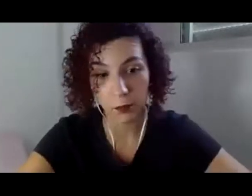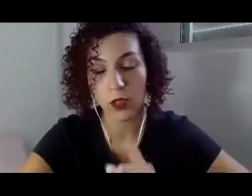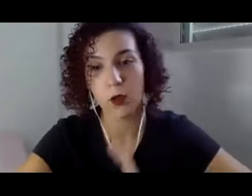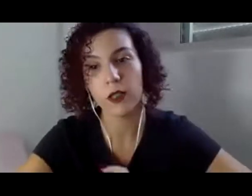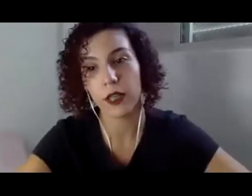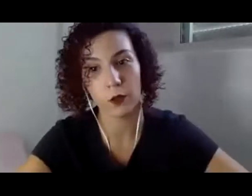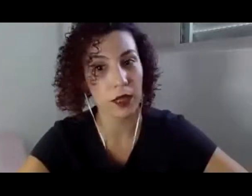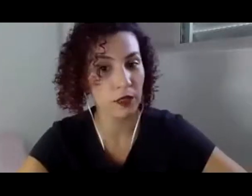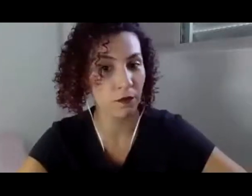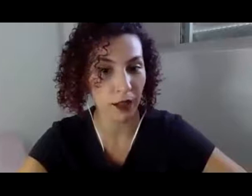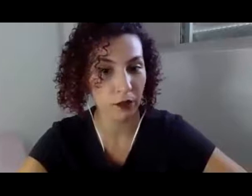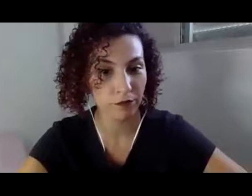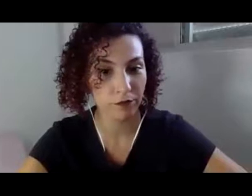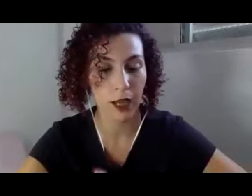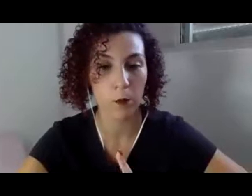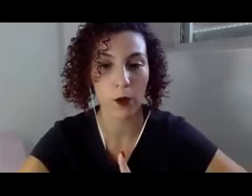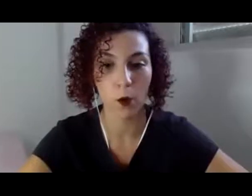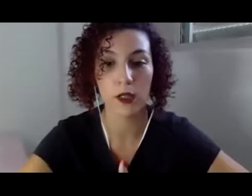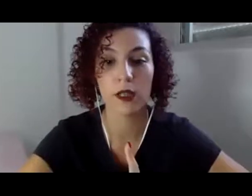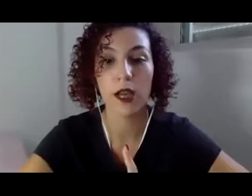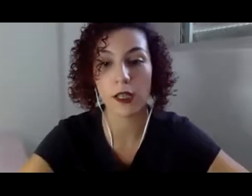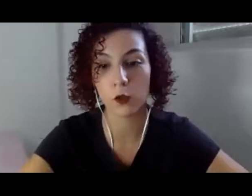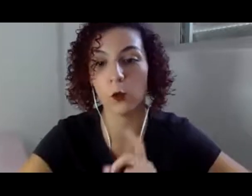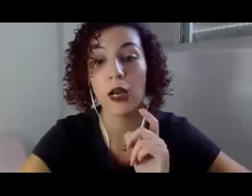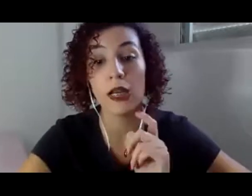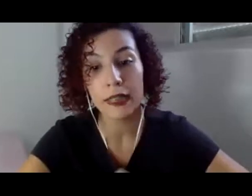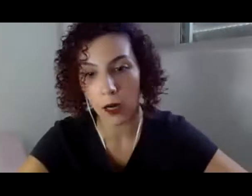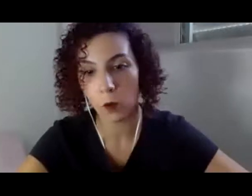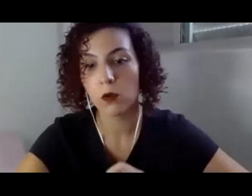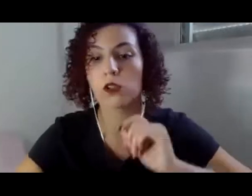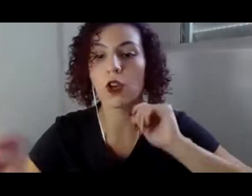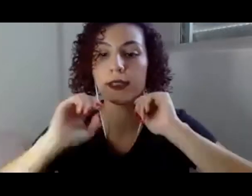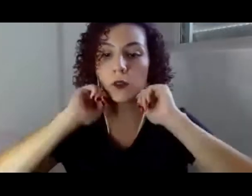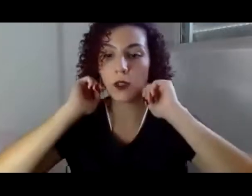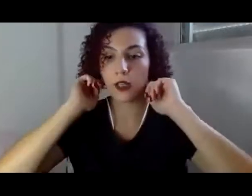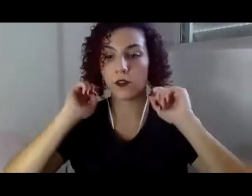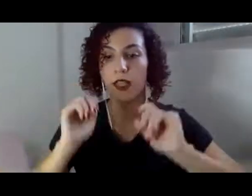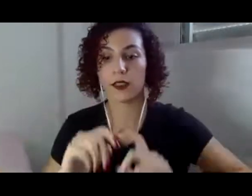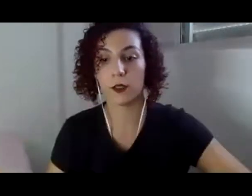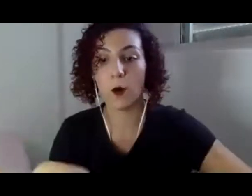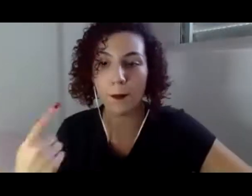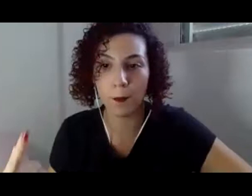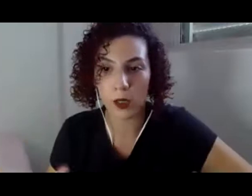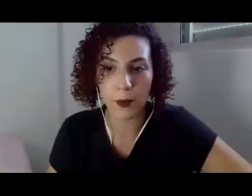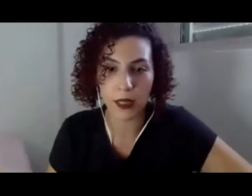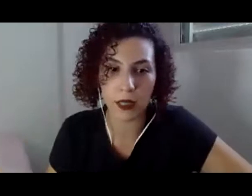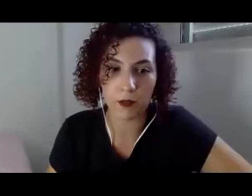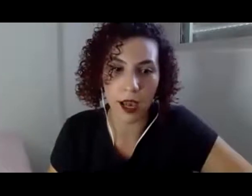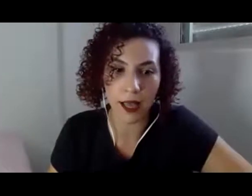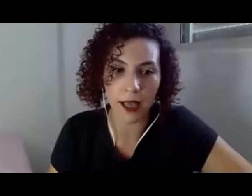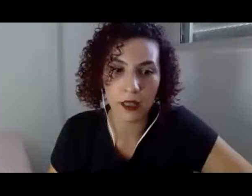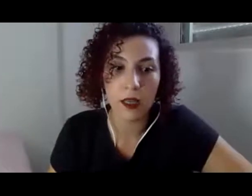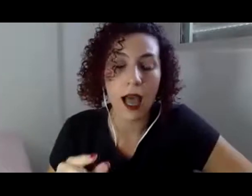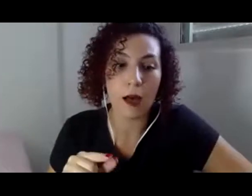Sim, porque eu não entendo o que eles falam, é a opção rosa. Azul, não, só se a surdez tiver sido após aprender